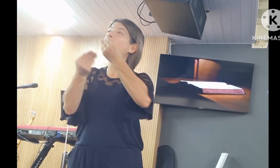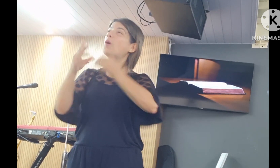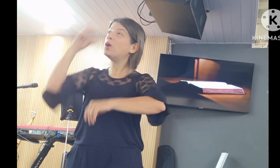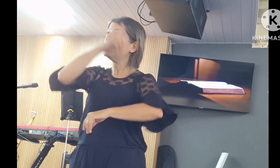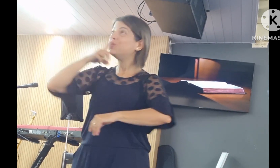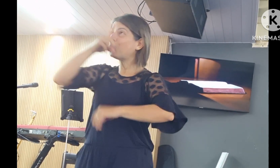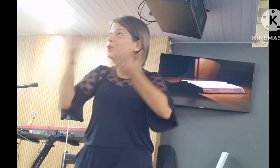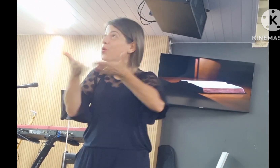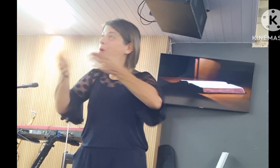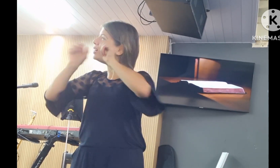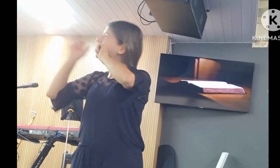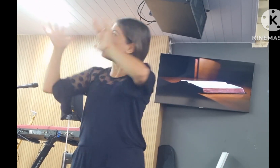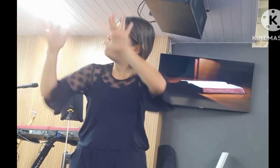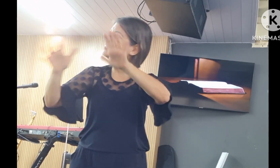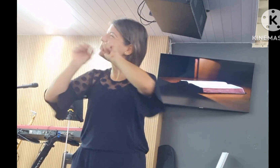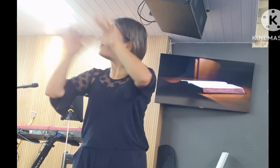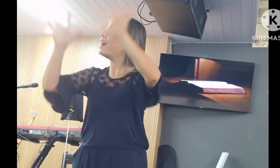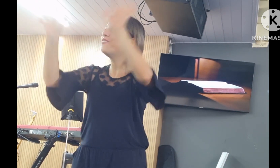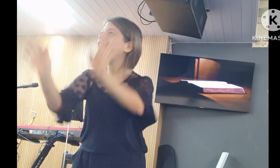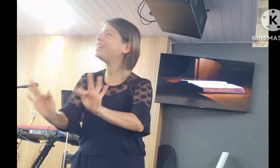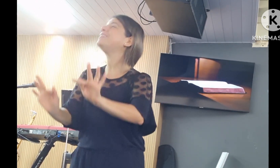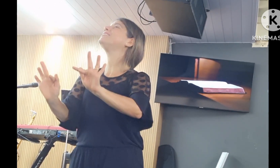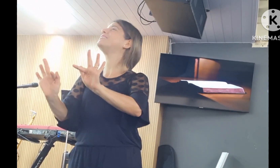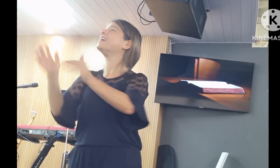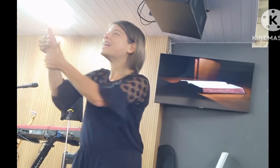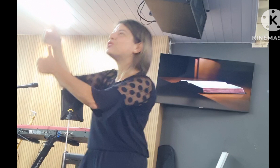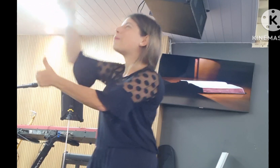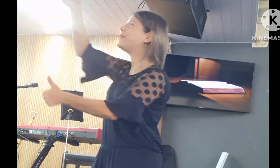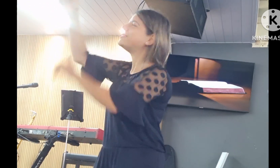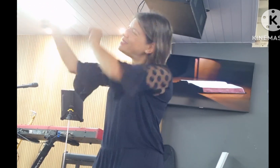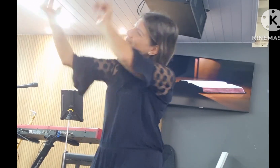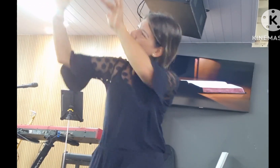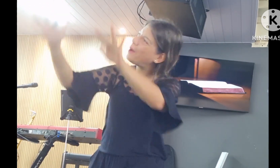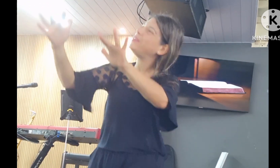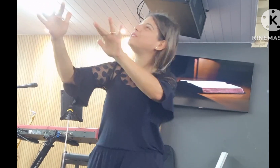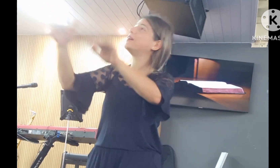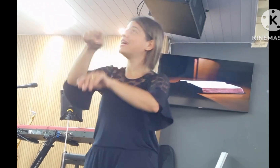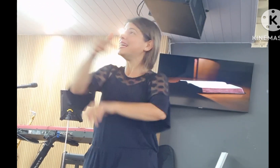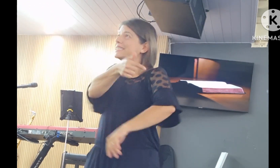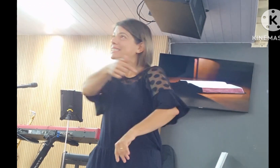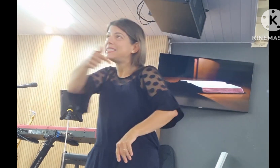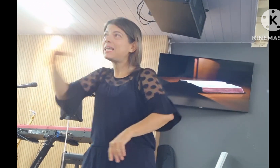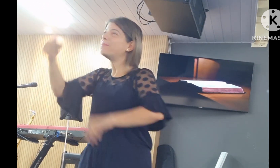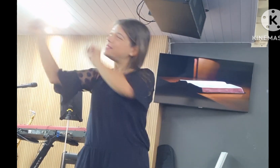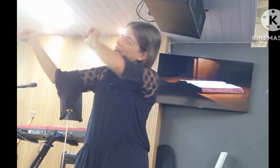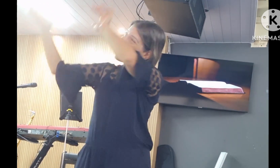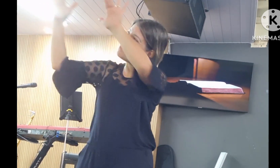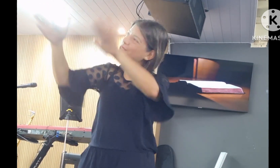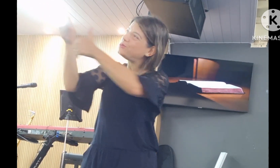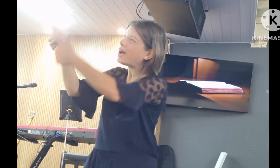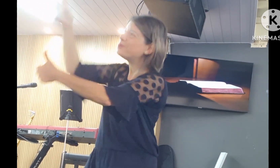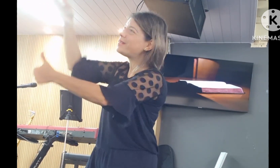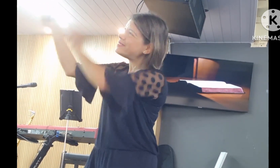domingo ricamente abençoado na tua presença e uma semana, Deus, repleta da tua presença